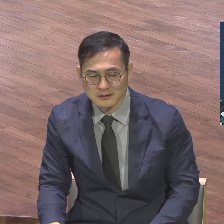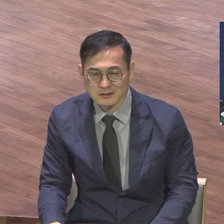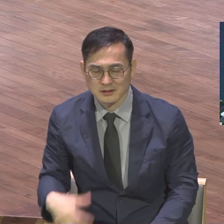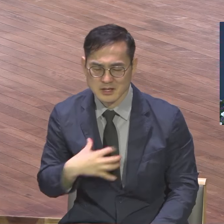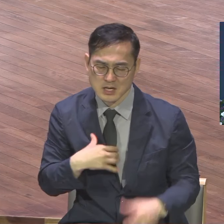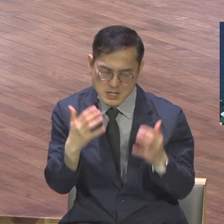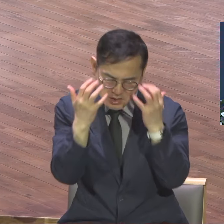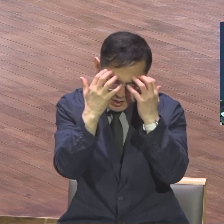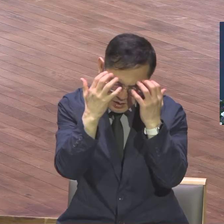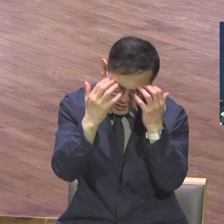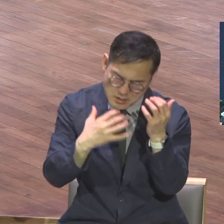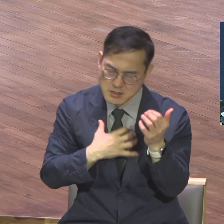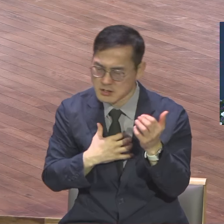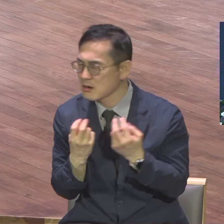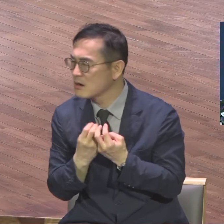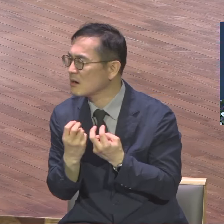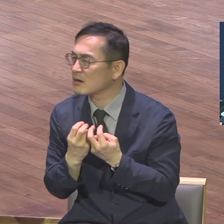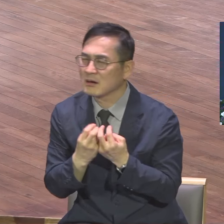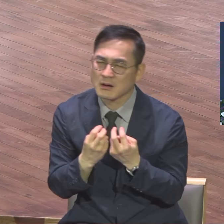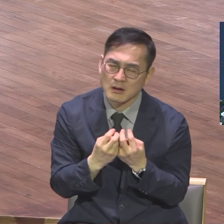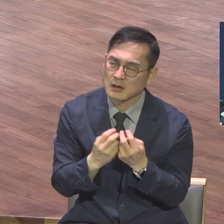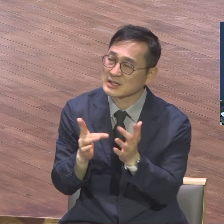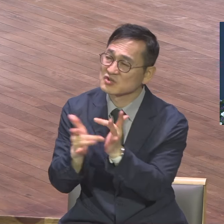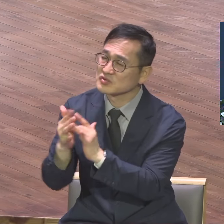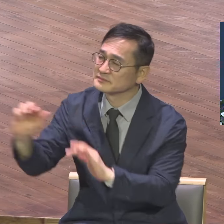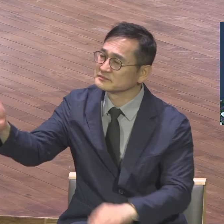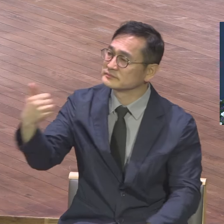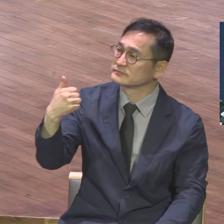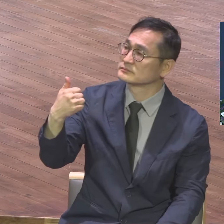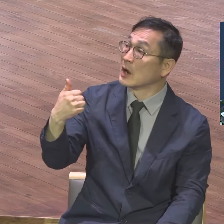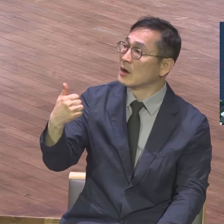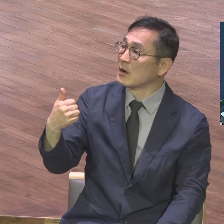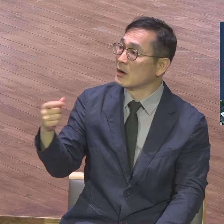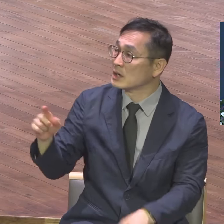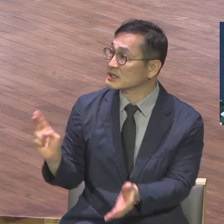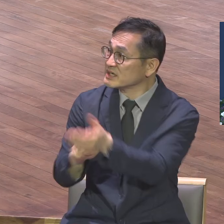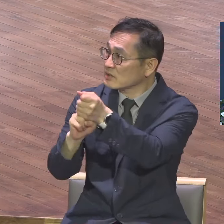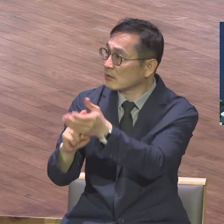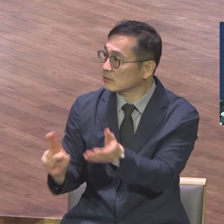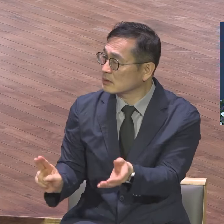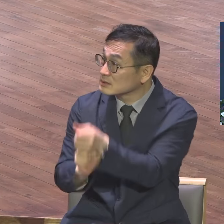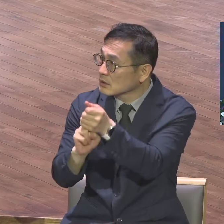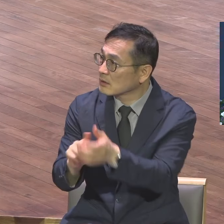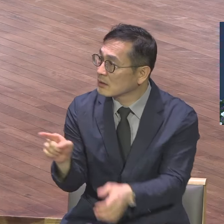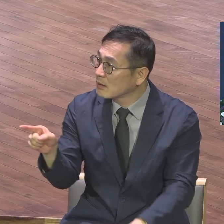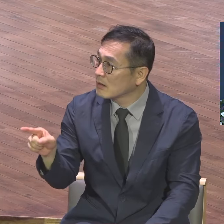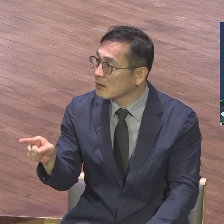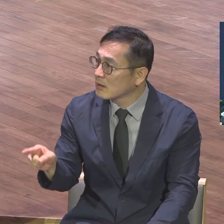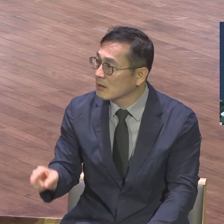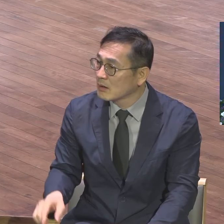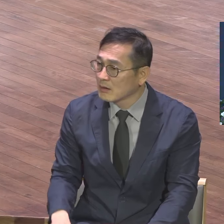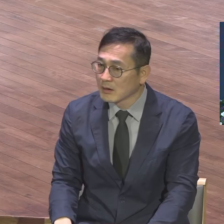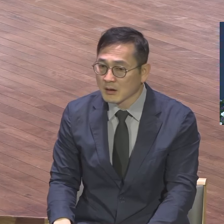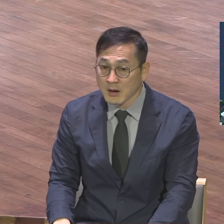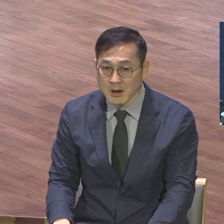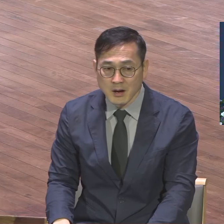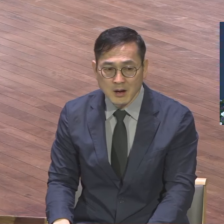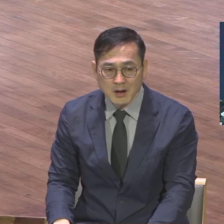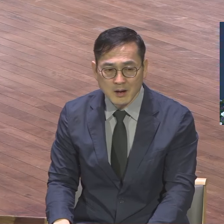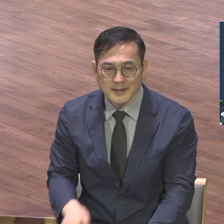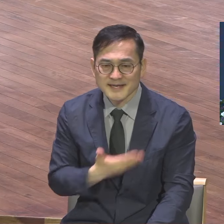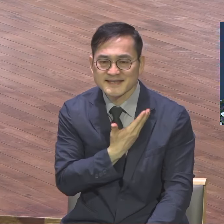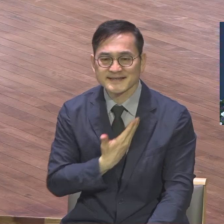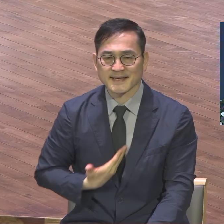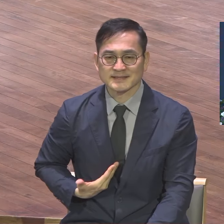이때 자 예수님이 나타나가지고 놀라운 기적을 행하시니까